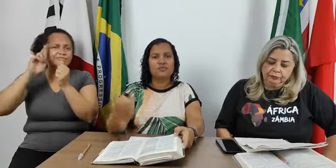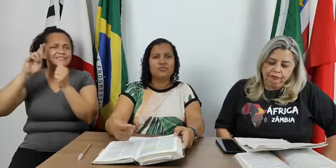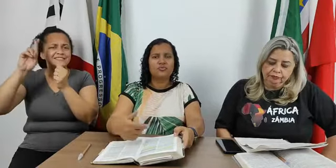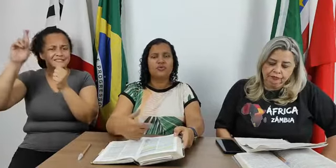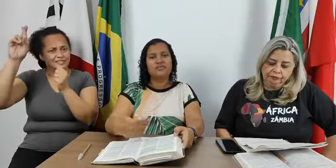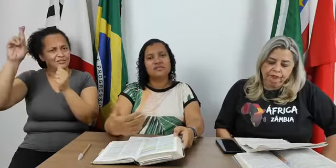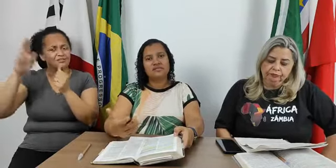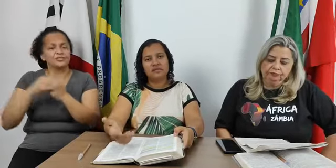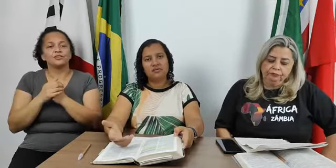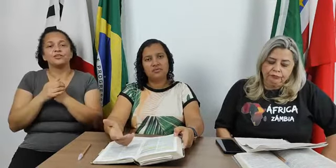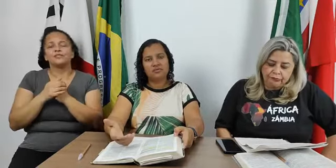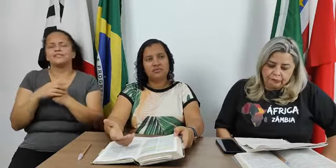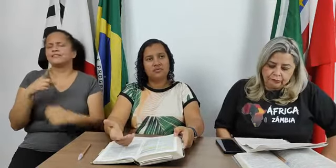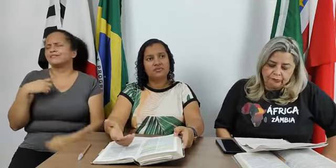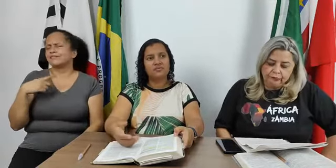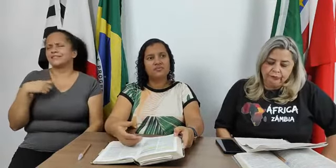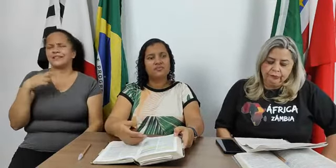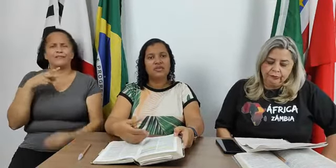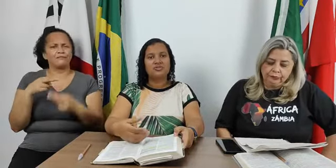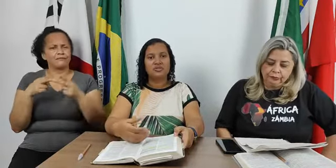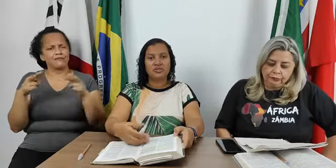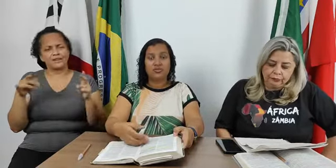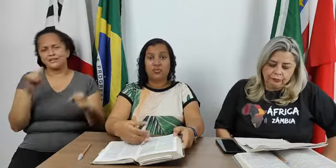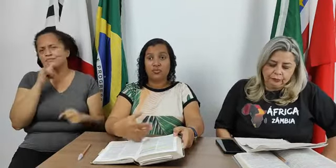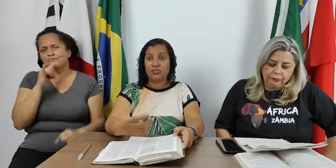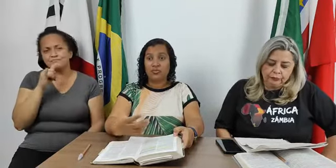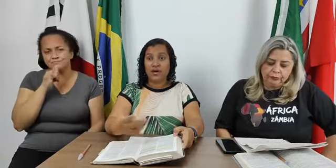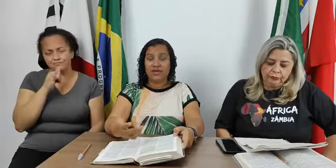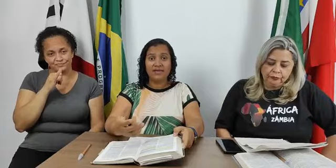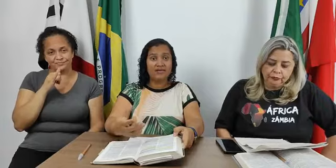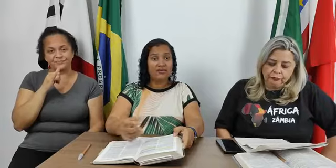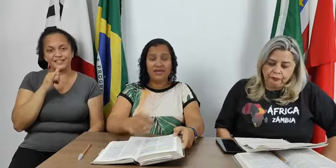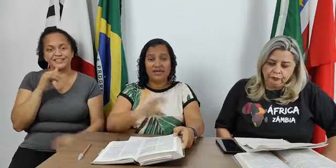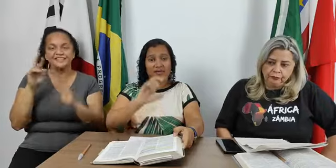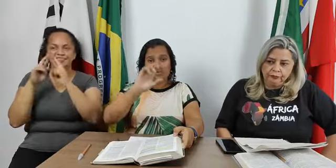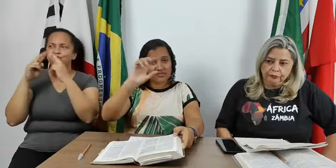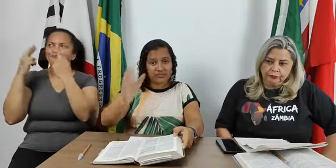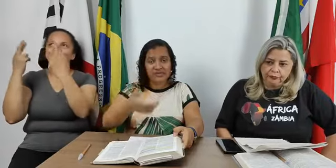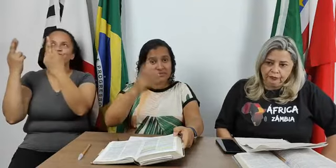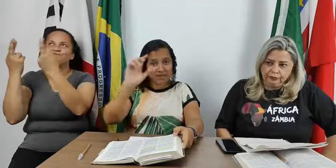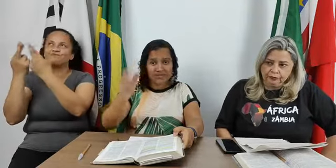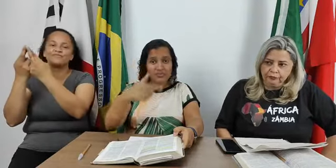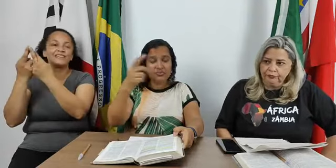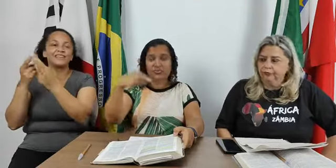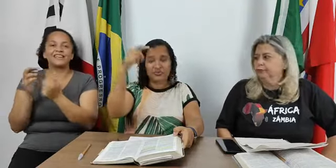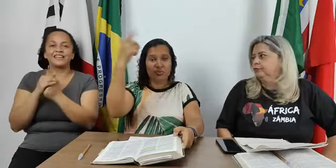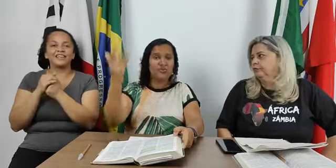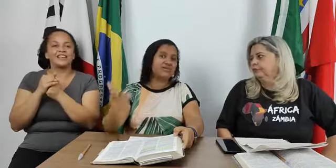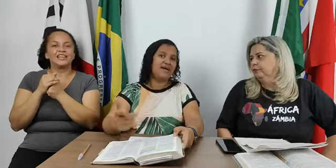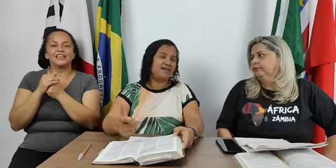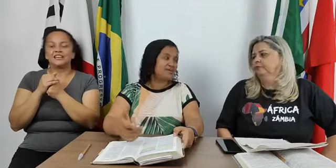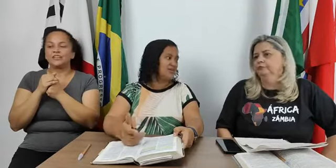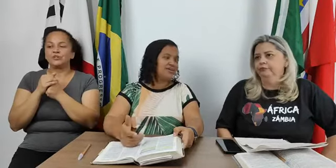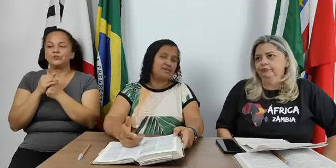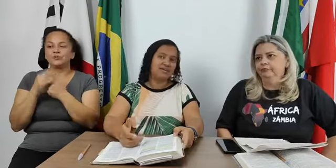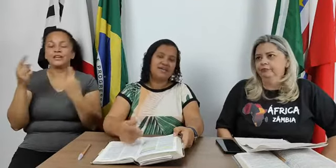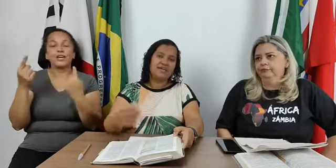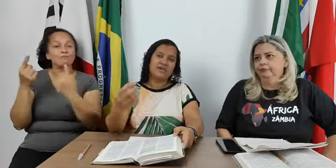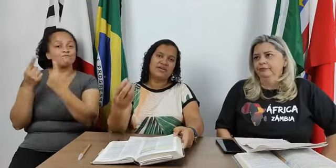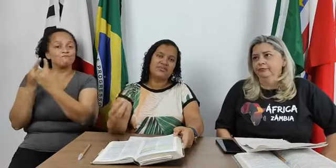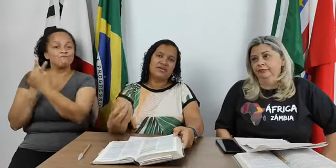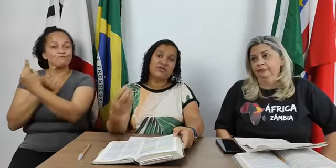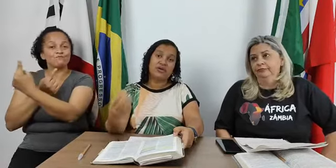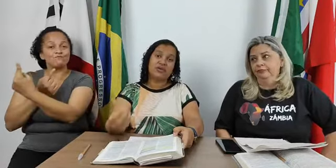nós temos inúmeros exemplos, irmãos, de que o reino é como se fosse mesmo tudo ao contrário,